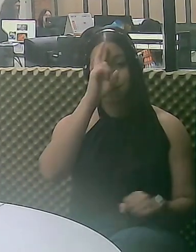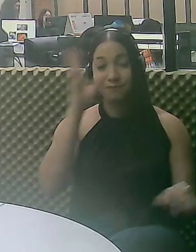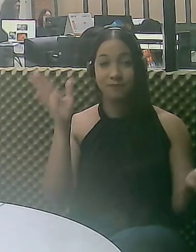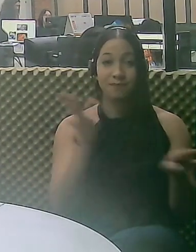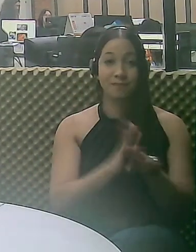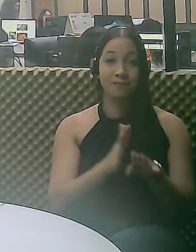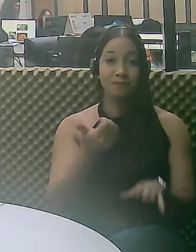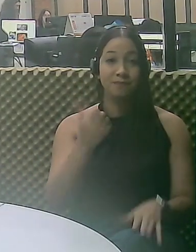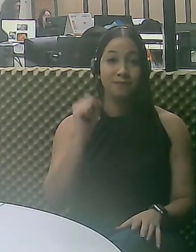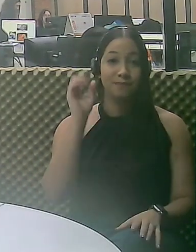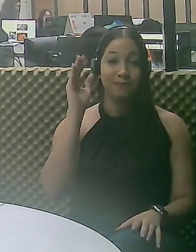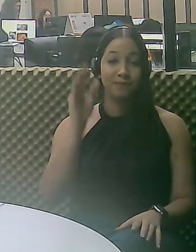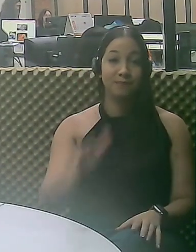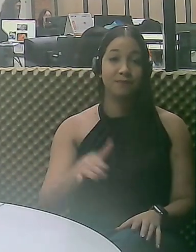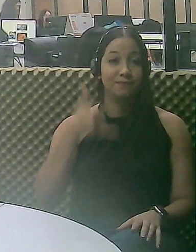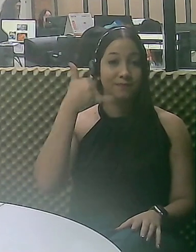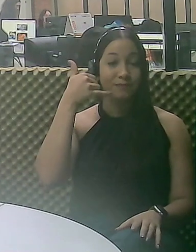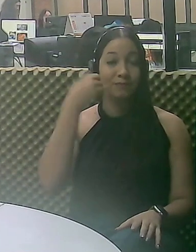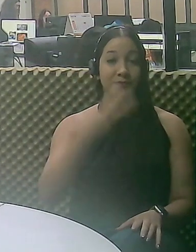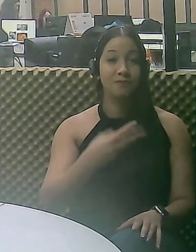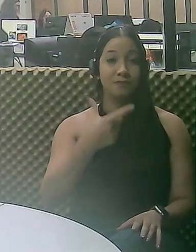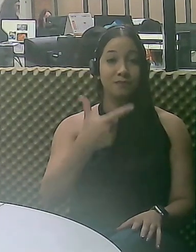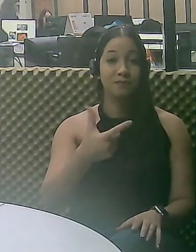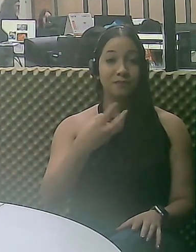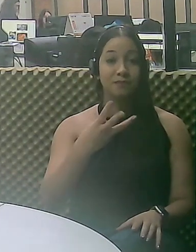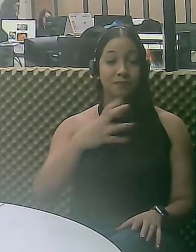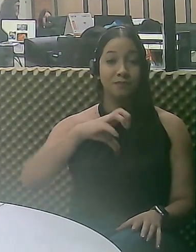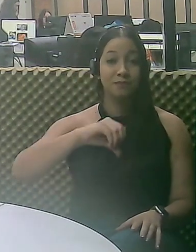às 6 da tarde pelo telefone